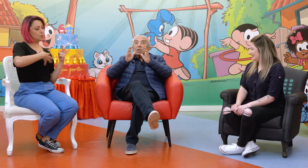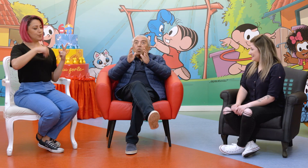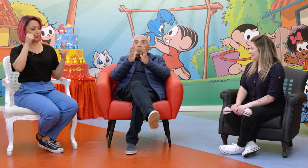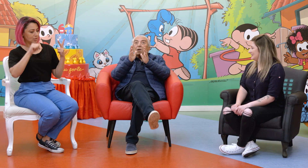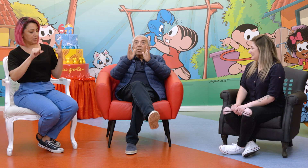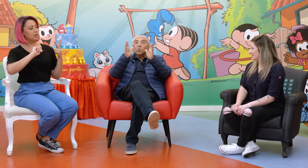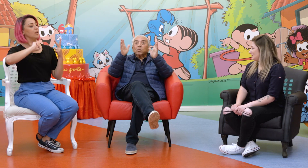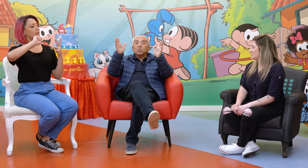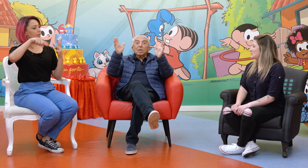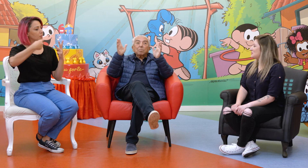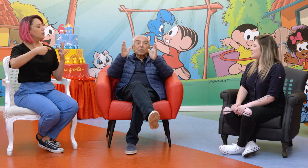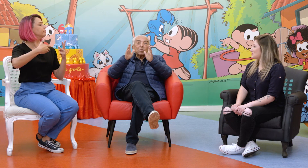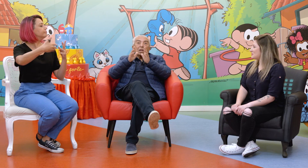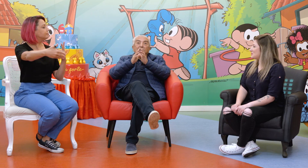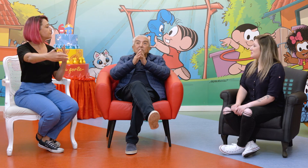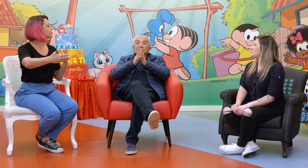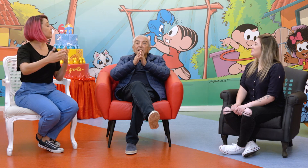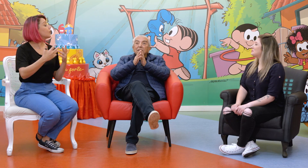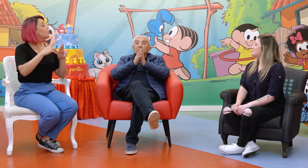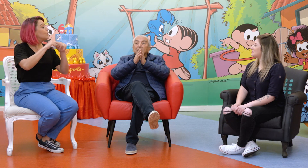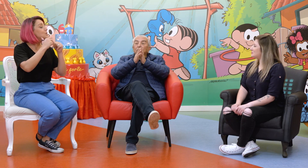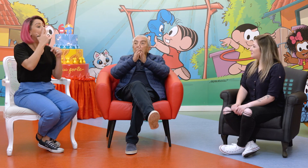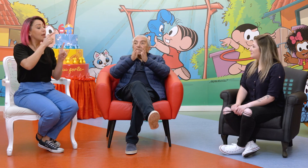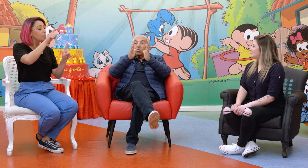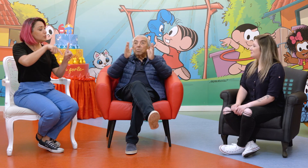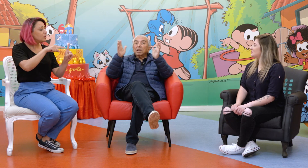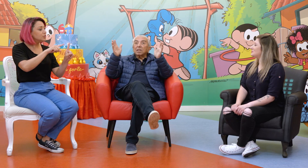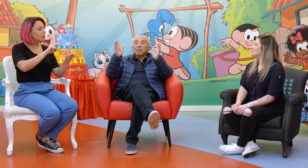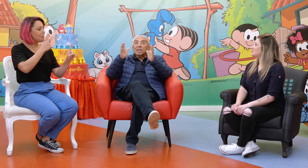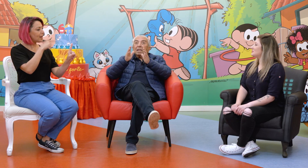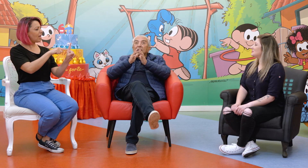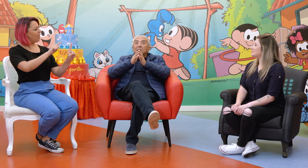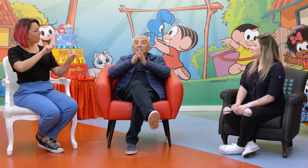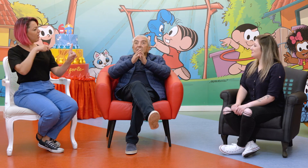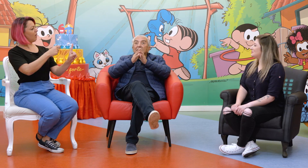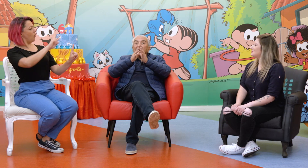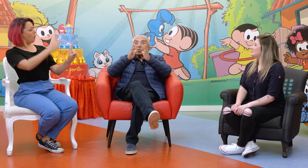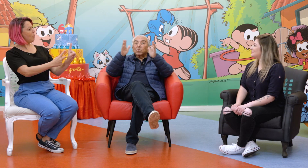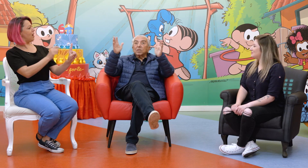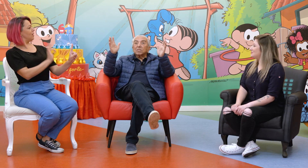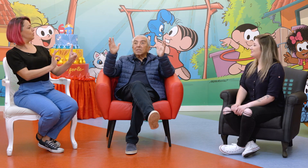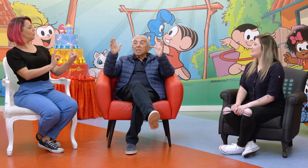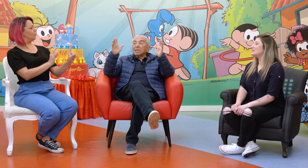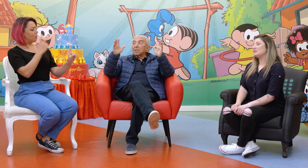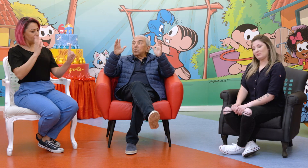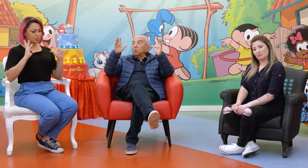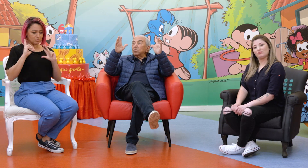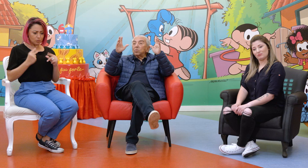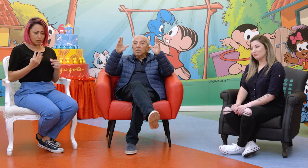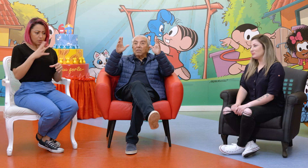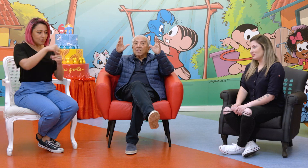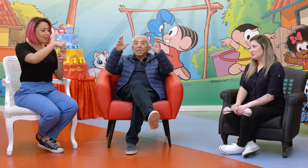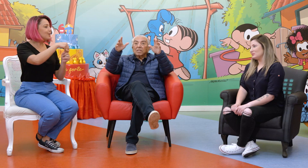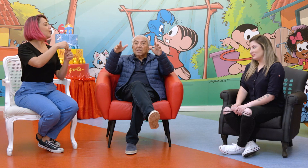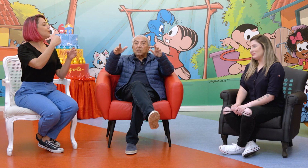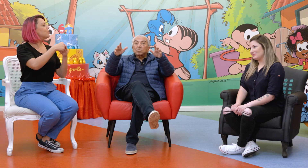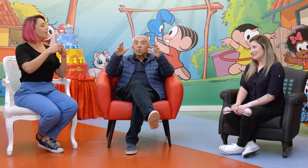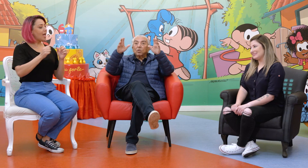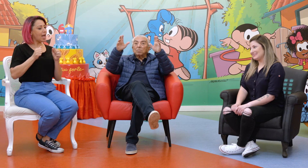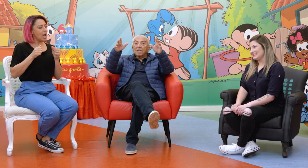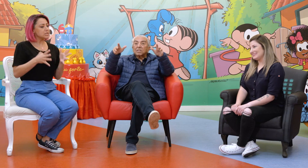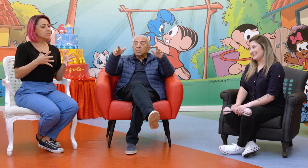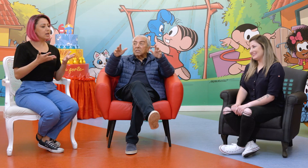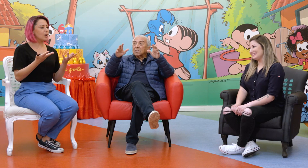personagens humanos, personagens que você conheceu bem, que tem as reações que todo mundo vai entender